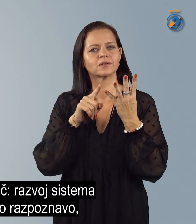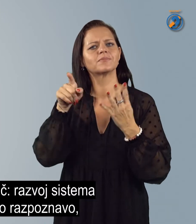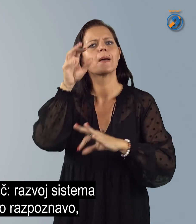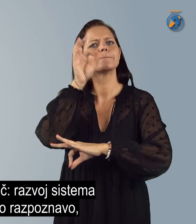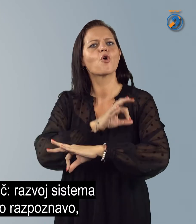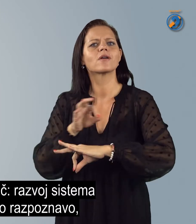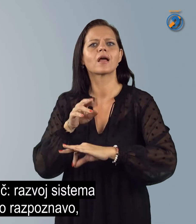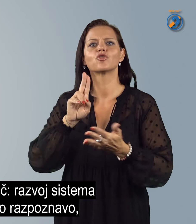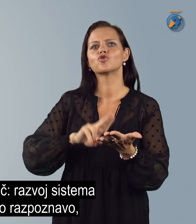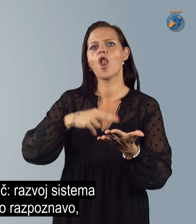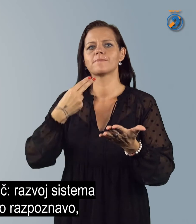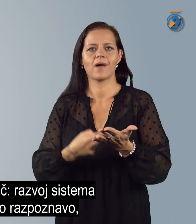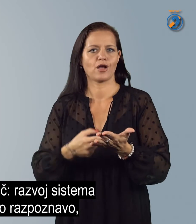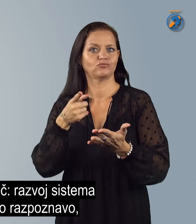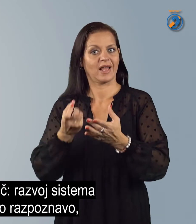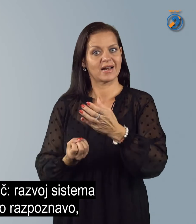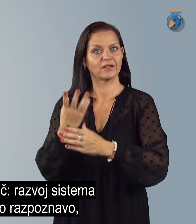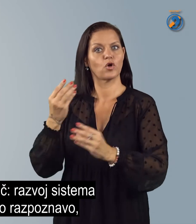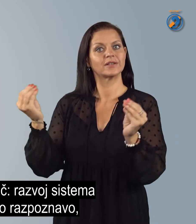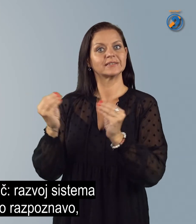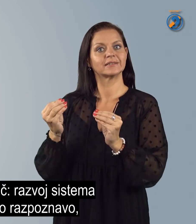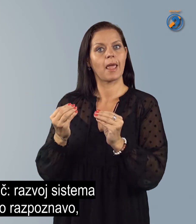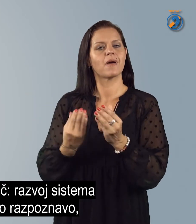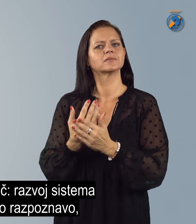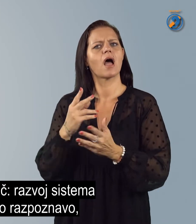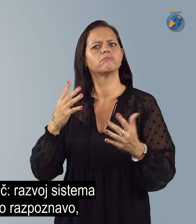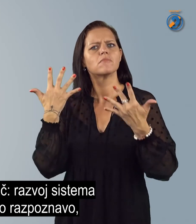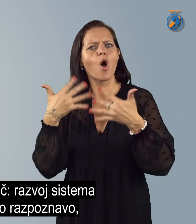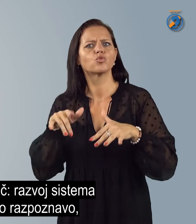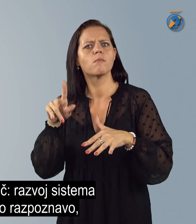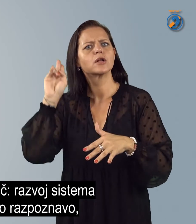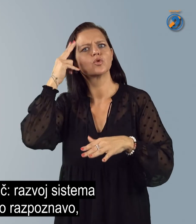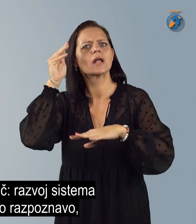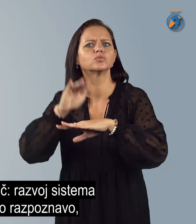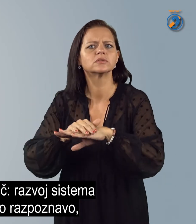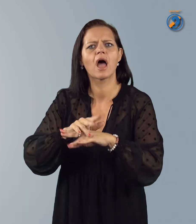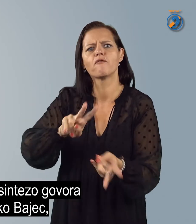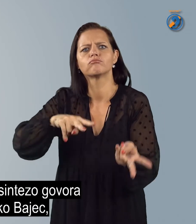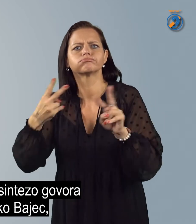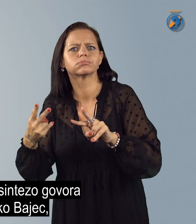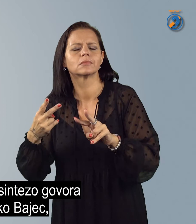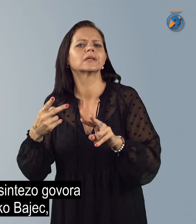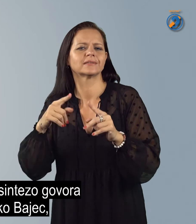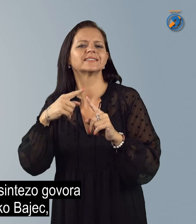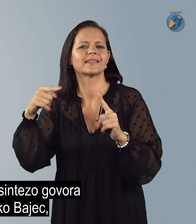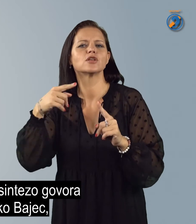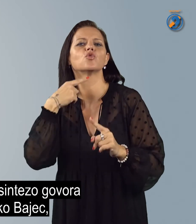Četrti, projekt Tolmač, razvoj sistema za avtomatsko razpoznavo, prevajanje in sintezo